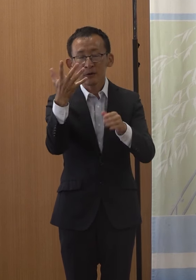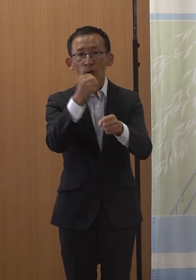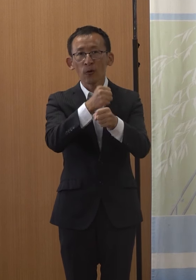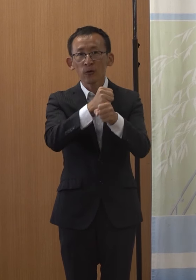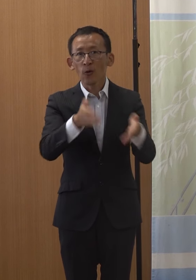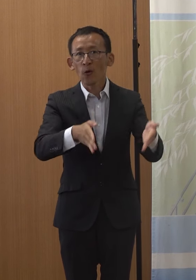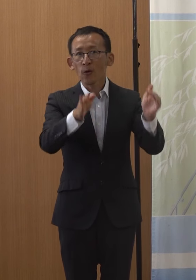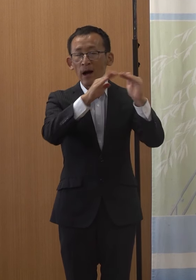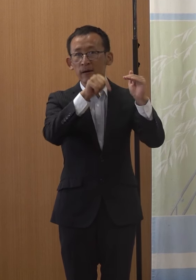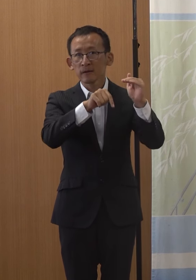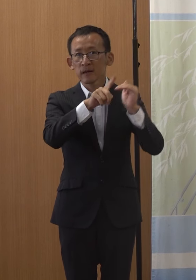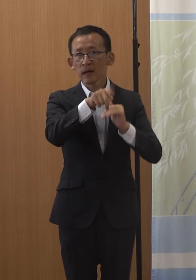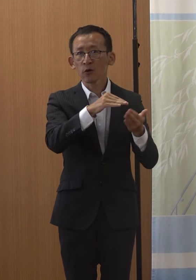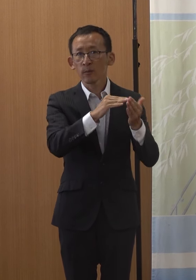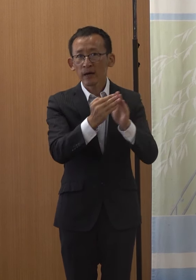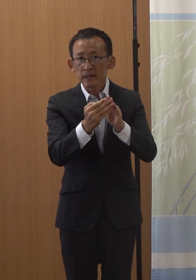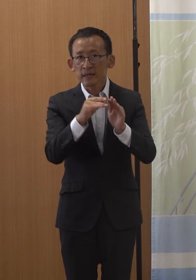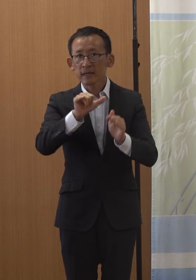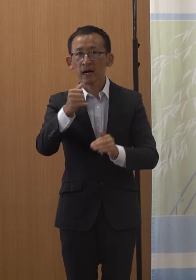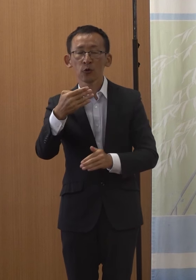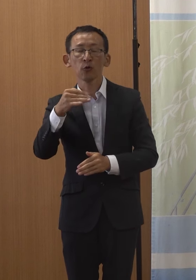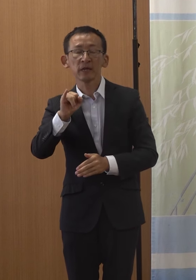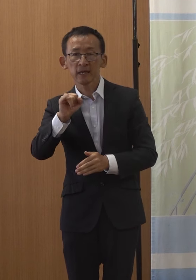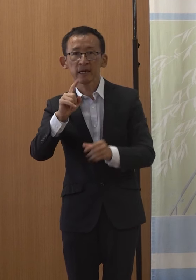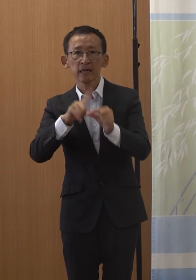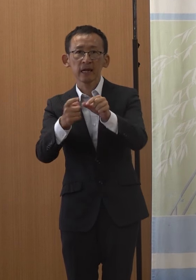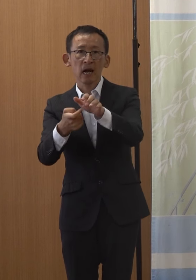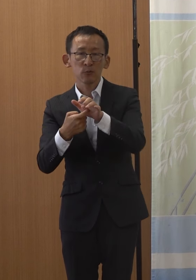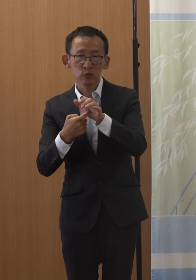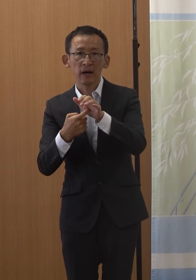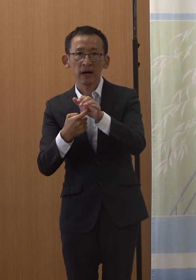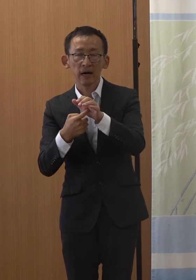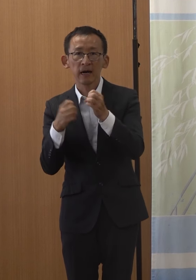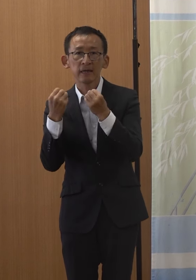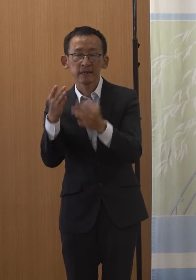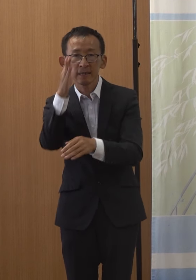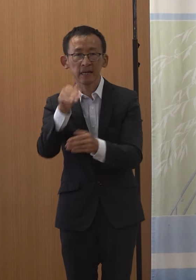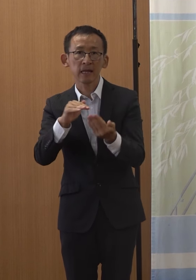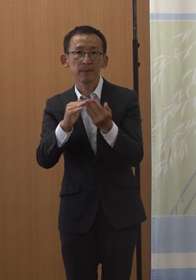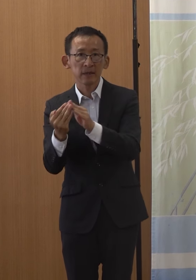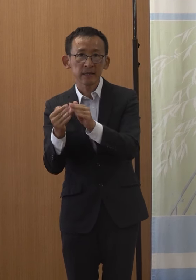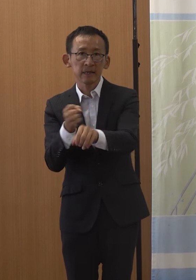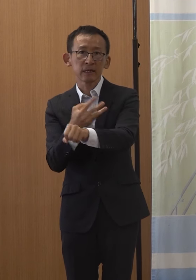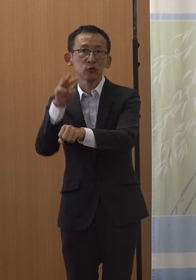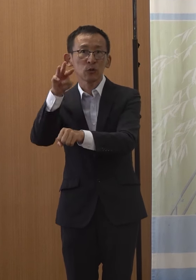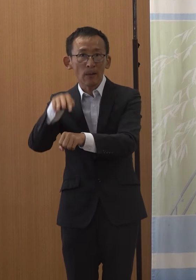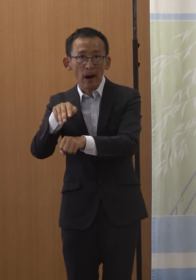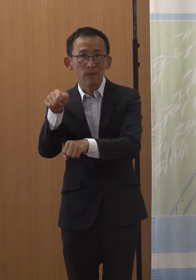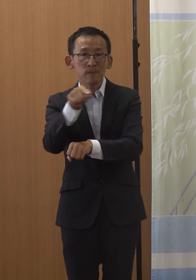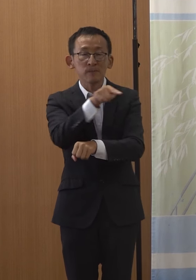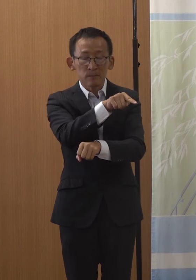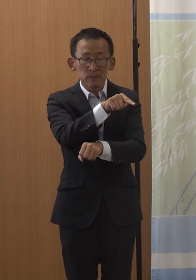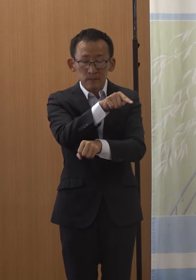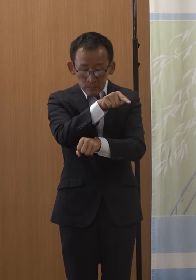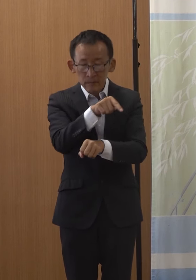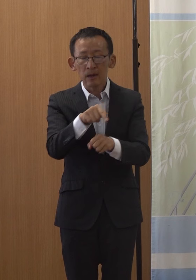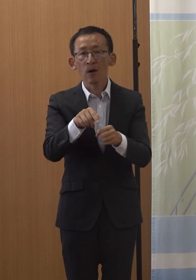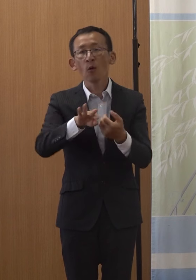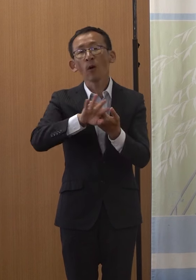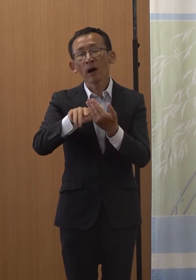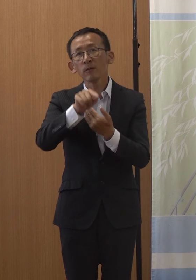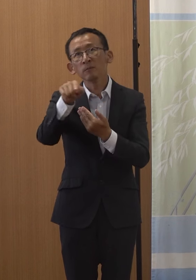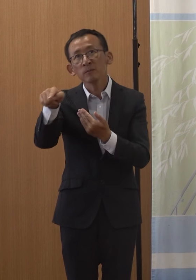野町、弥生、中村町、新立町、菊川地区、 を皮切りに、5カ所で実施いた